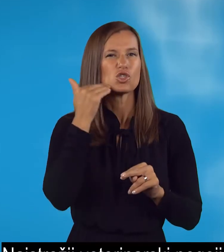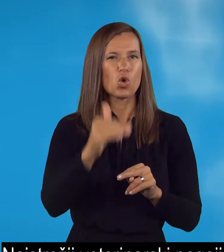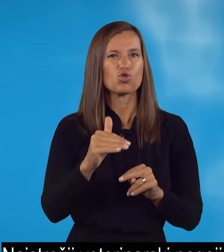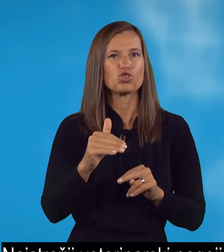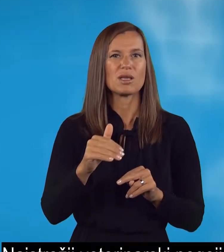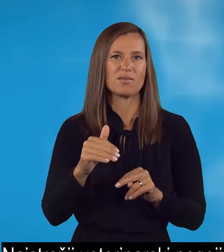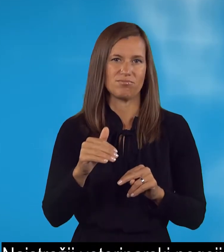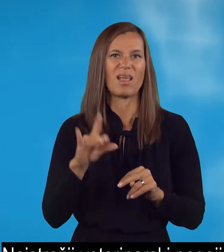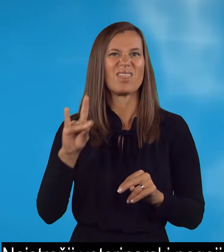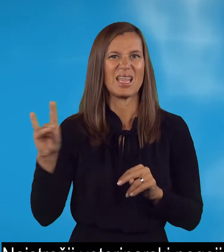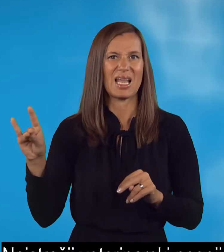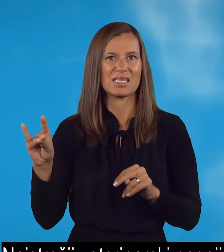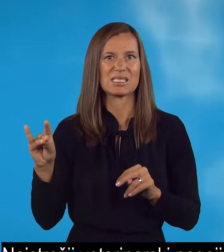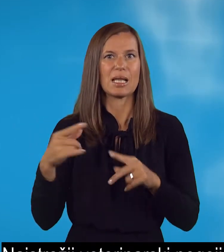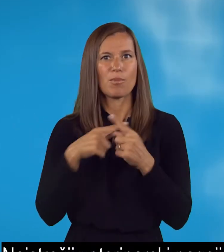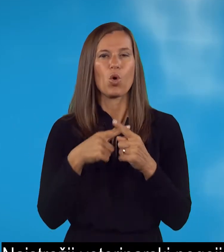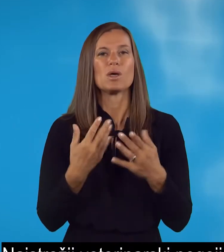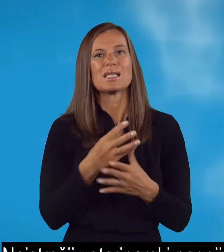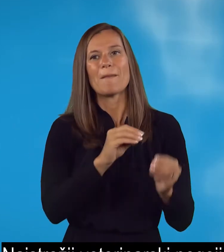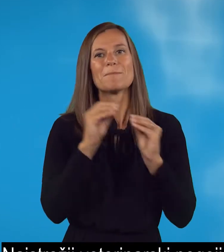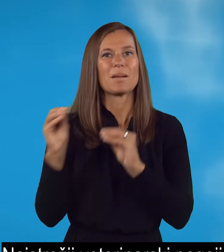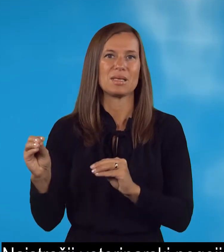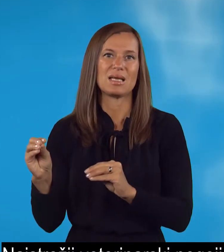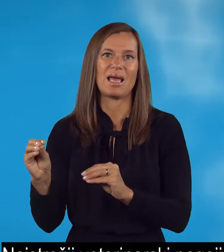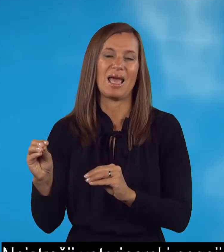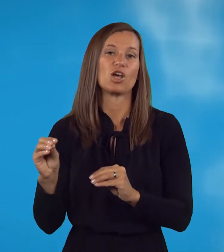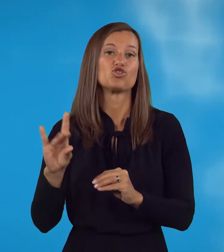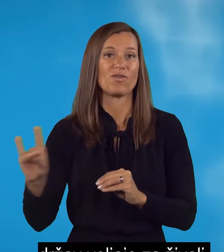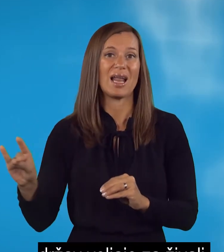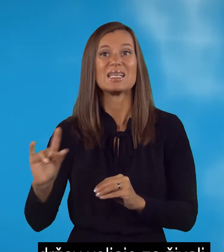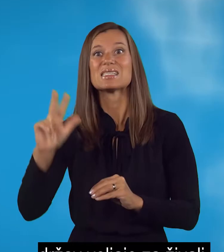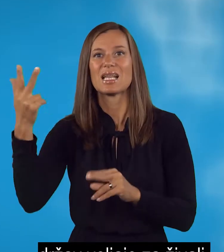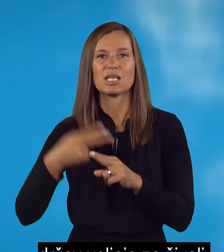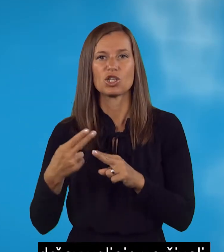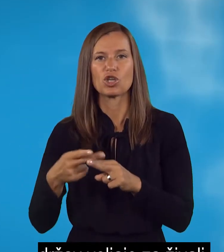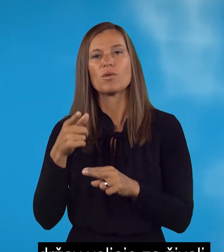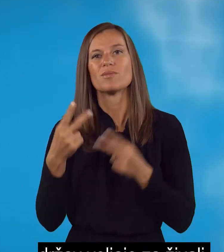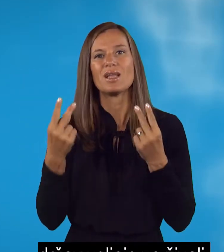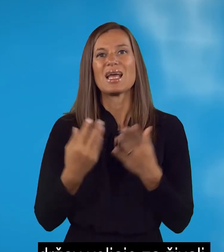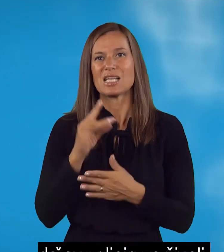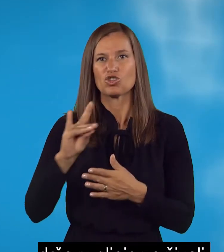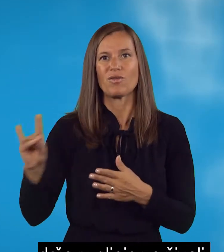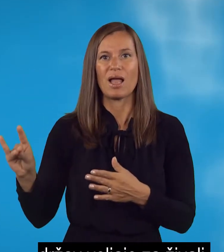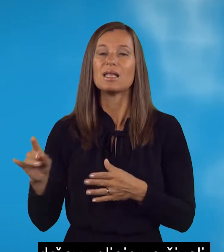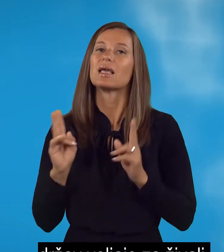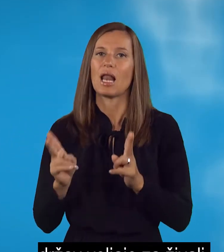Najstrožji veterinarski pogoji za premike hišnih živali iz tretjih držav veljajo za živali, ki lahko